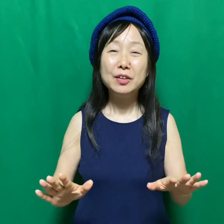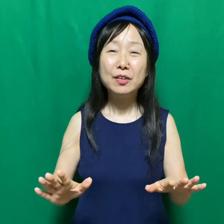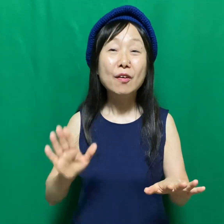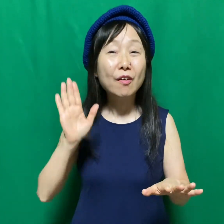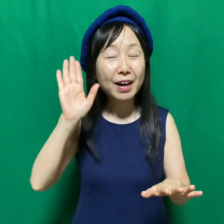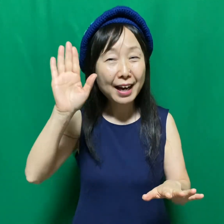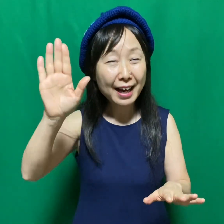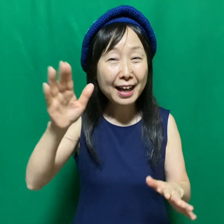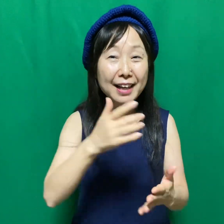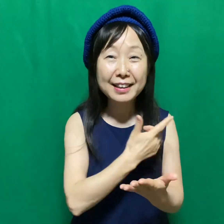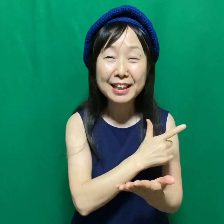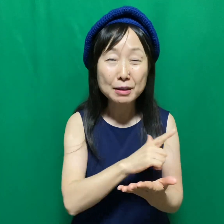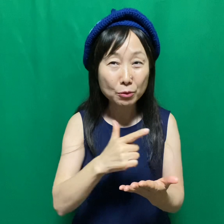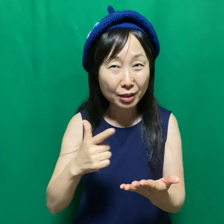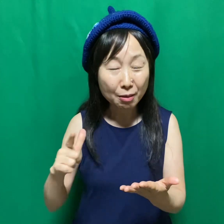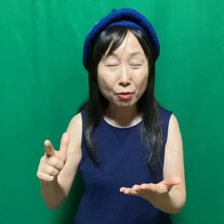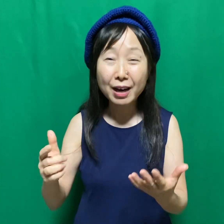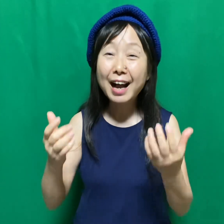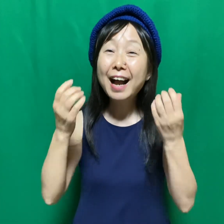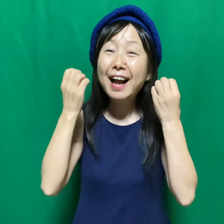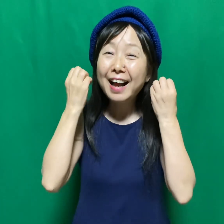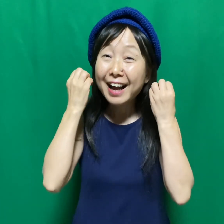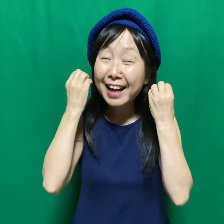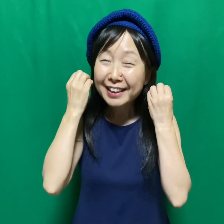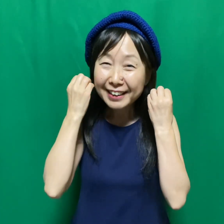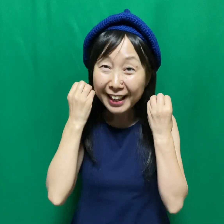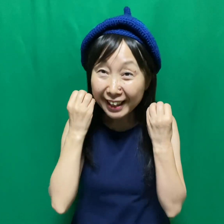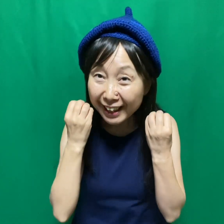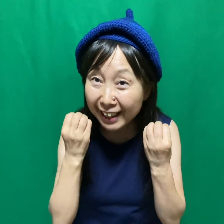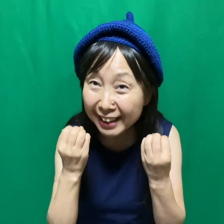今日から何もかもが、新